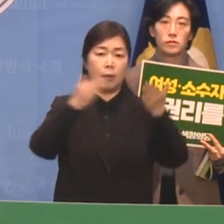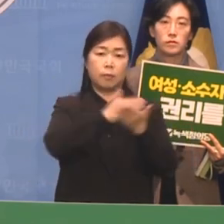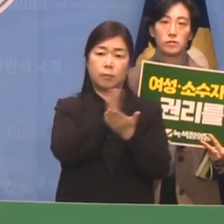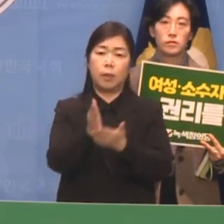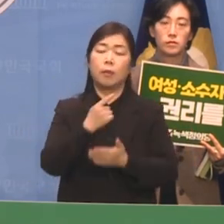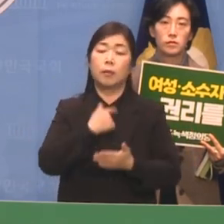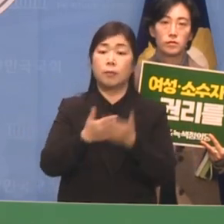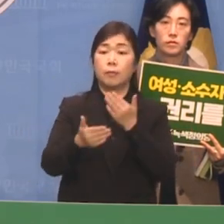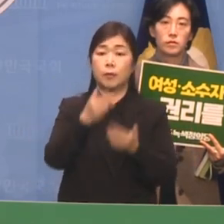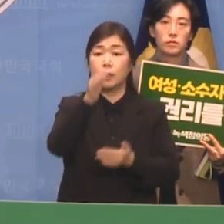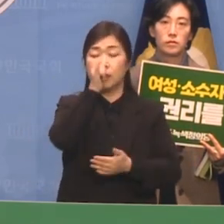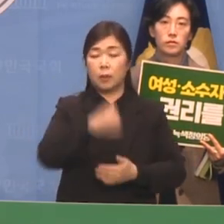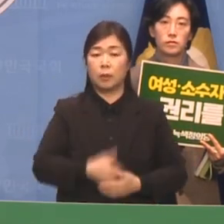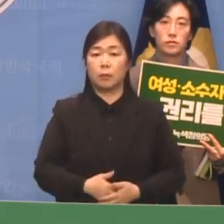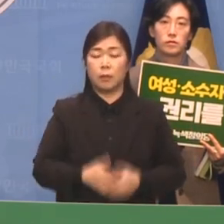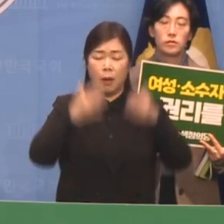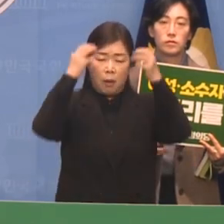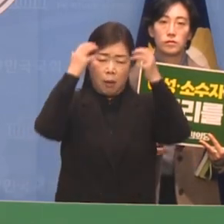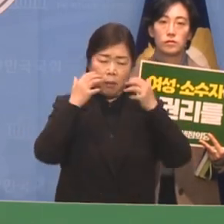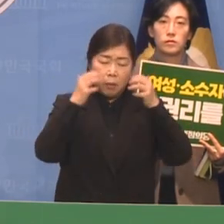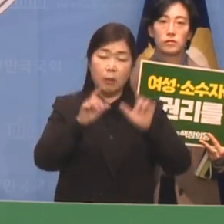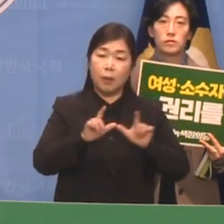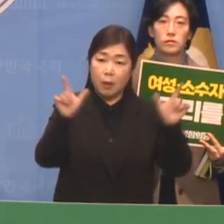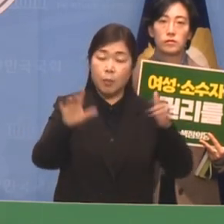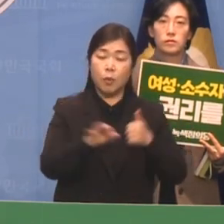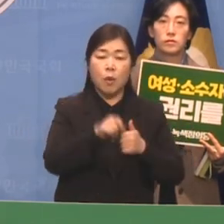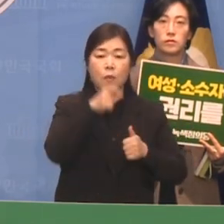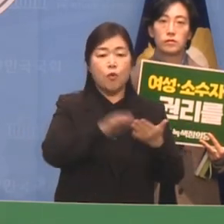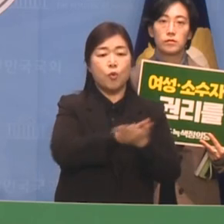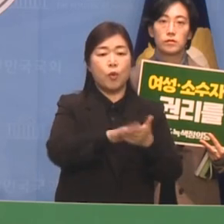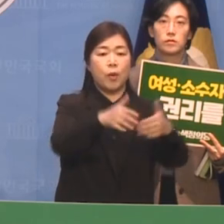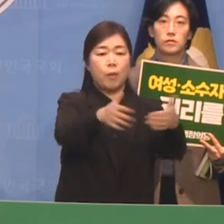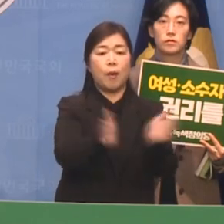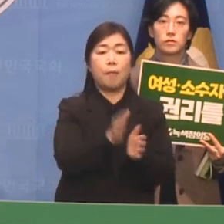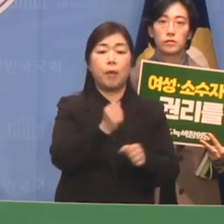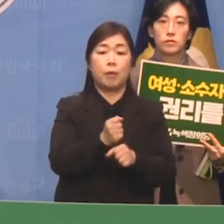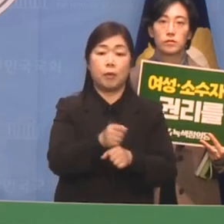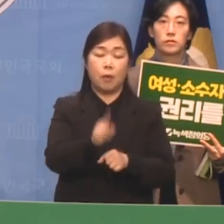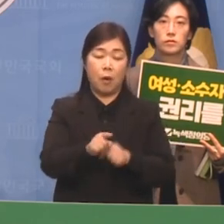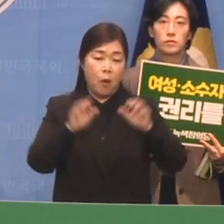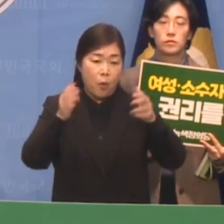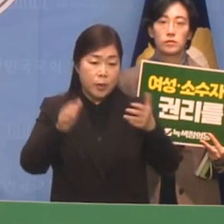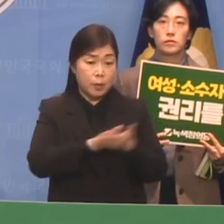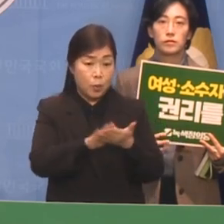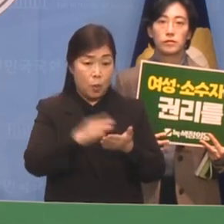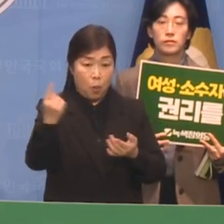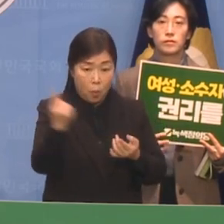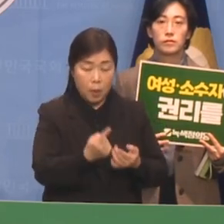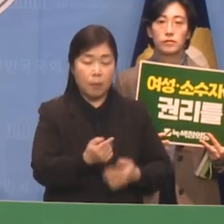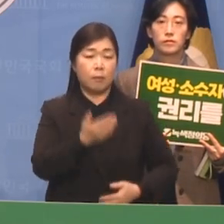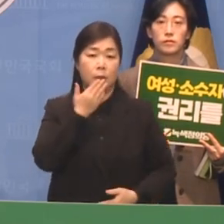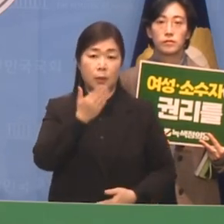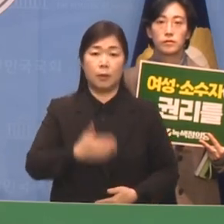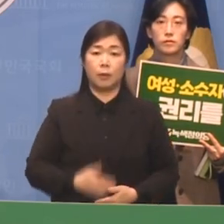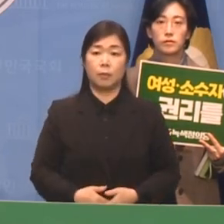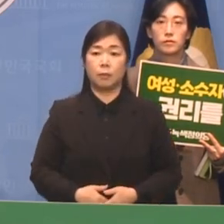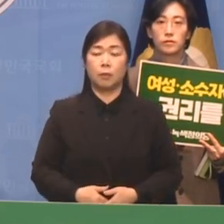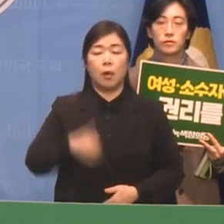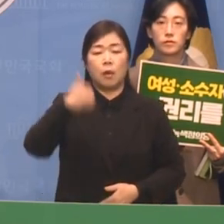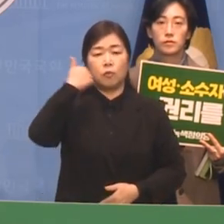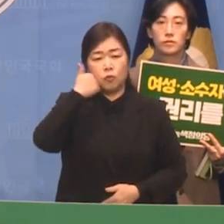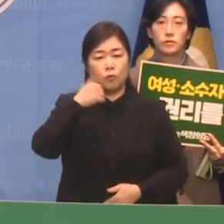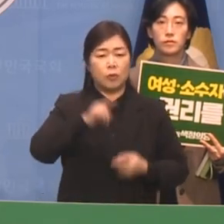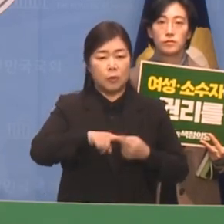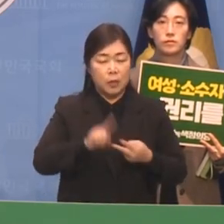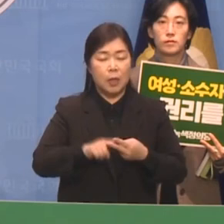했습니다. 더운 여름날에는 물놀이장도 만들어서 주변의 어린이들이 놀러 오기도 했습니다. 그곳은 누구든